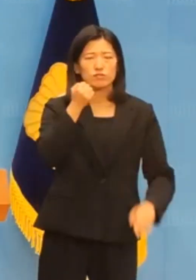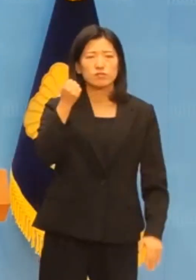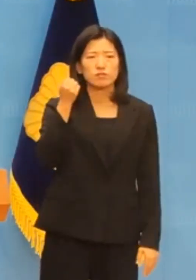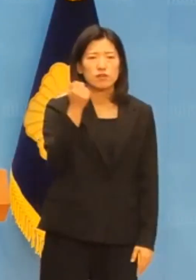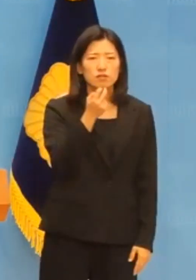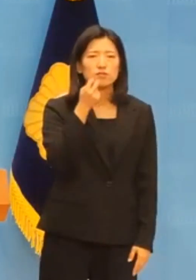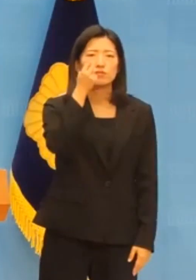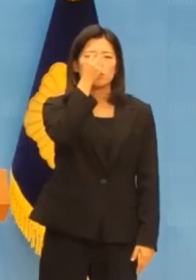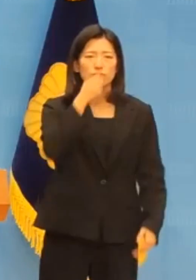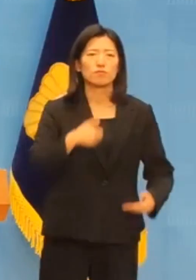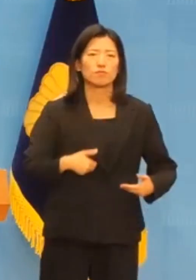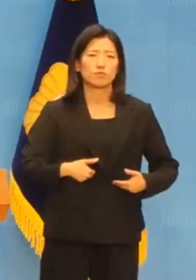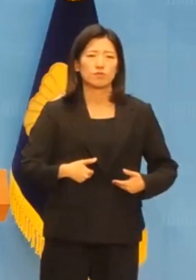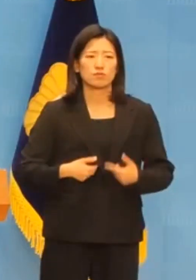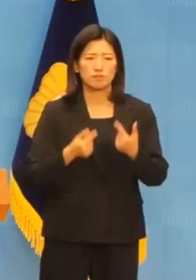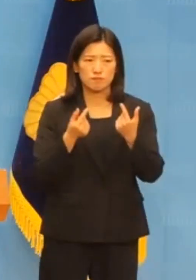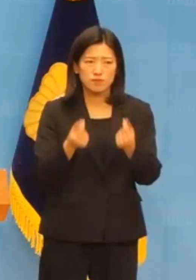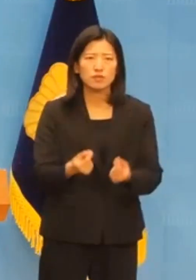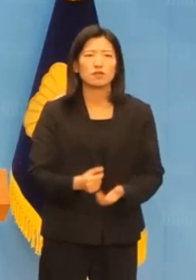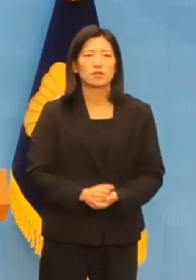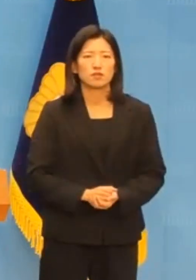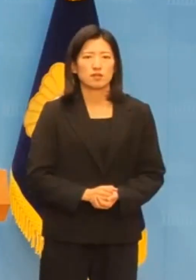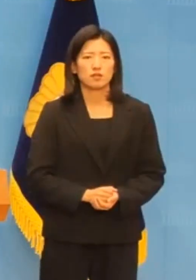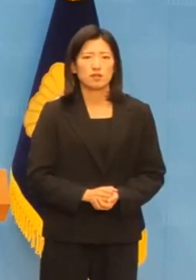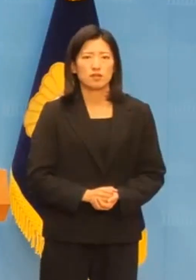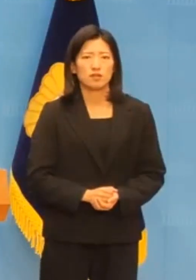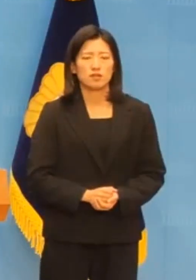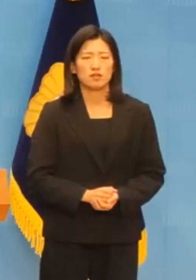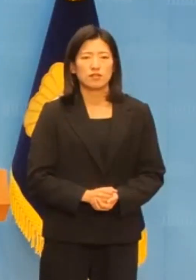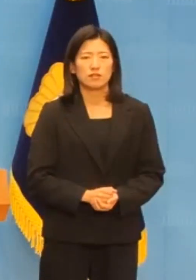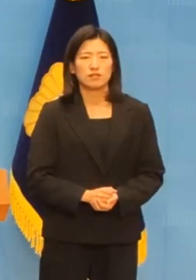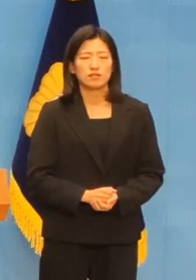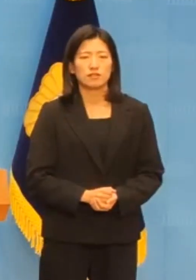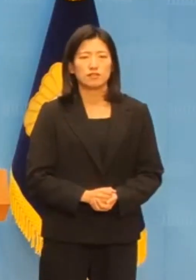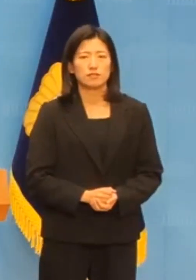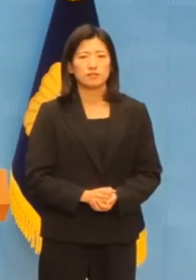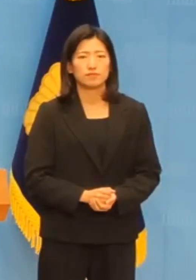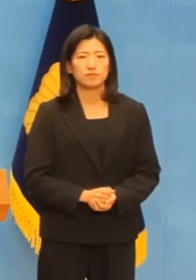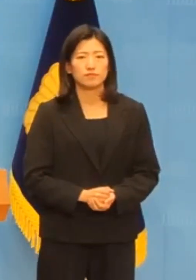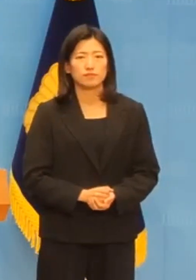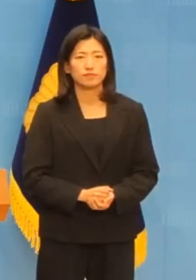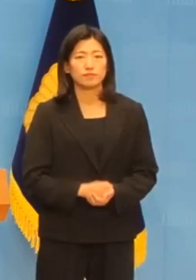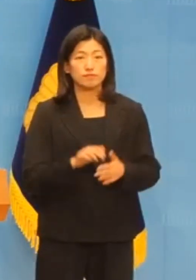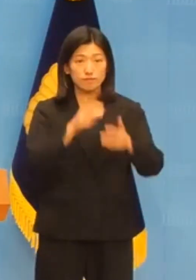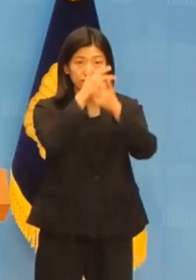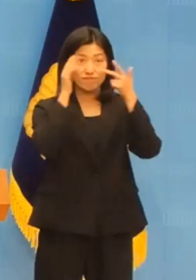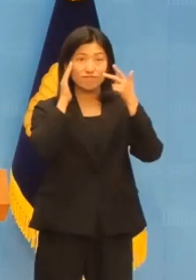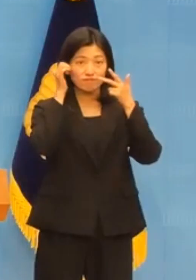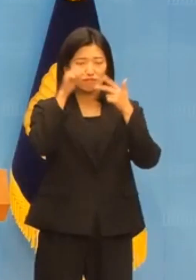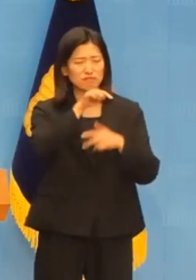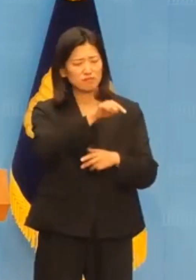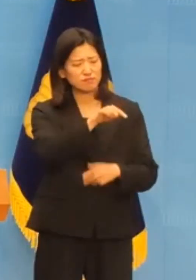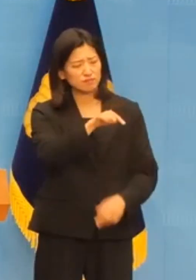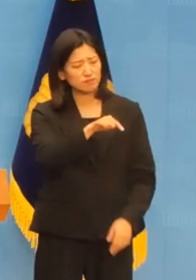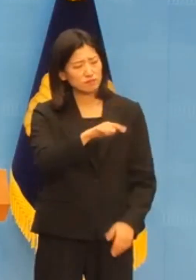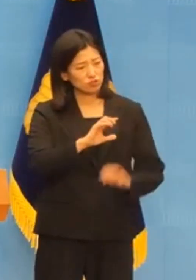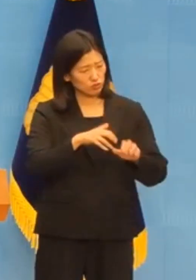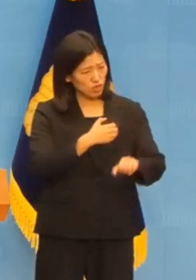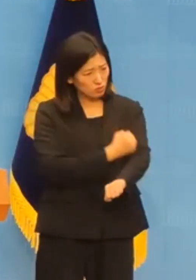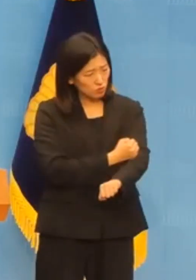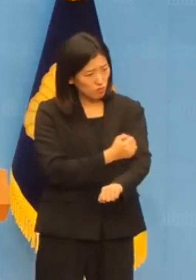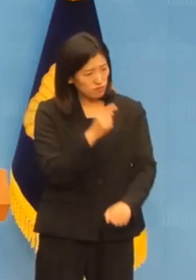점검할 필요성을 보여준 사례입니다. 이번 대통령 지시는 민주당